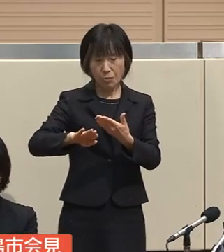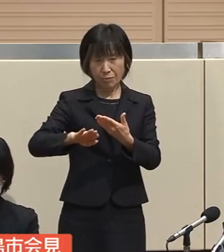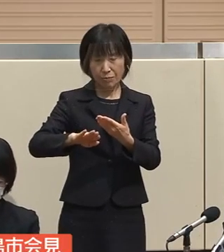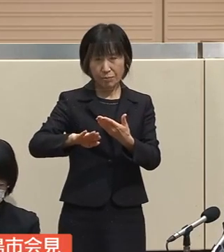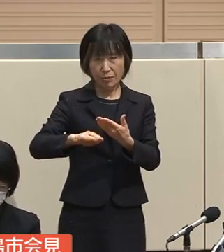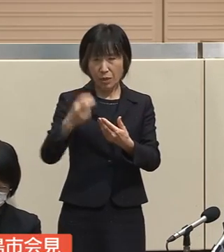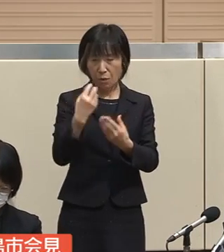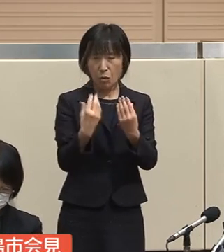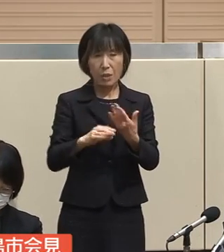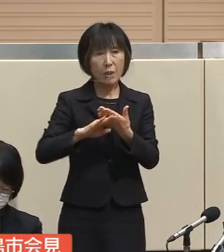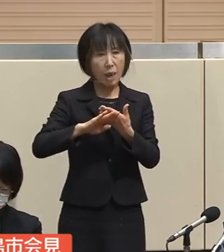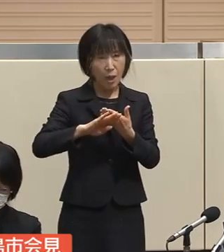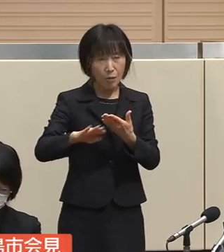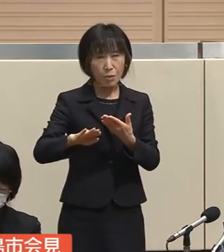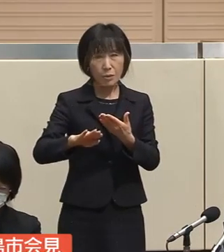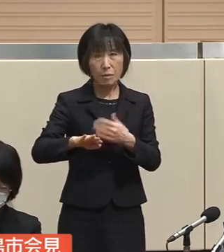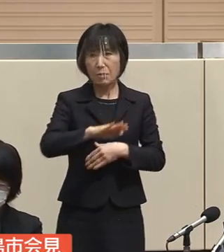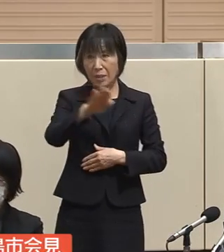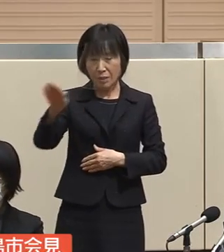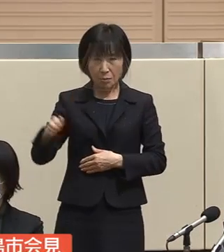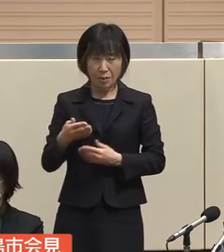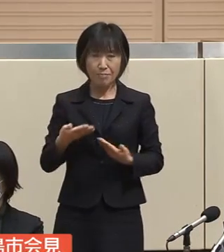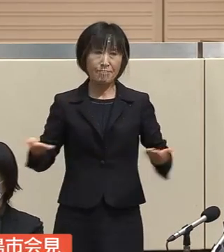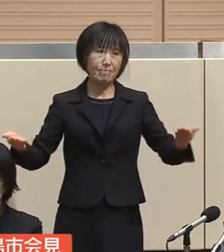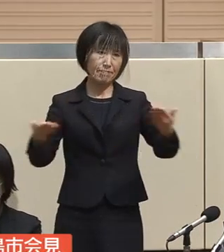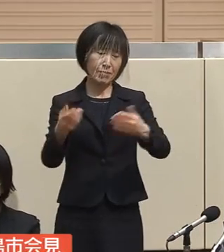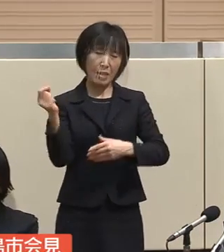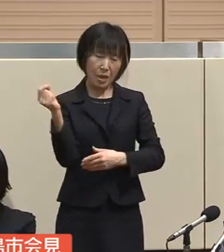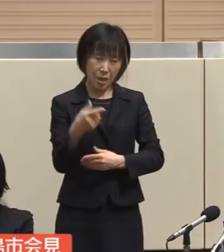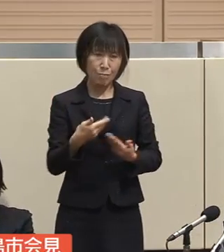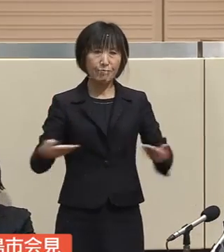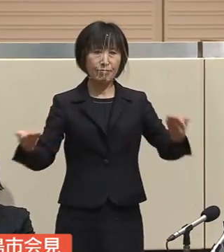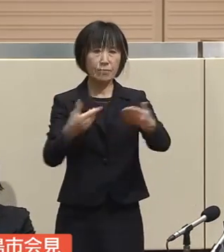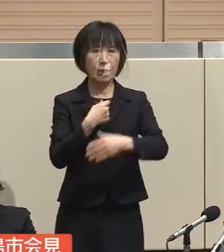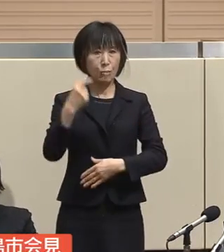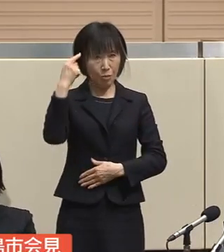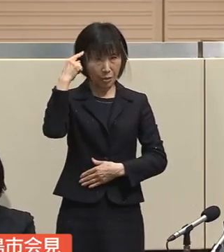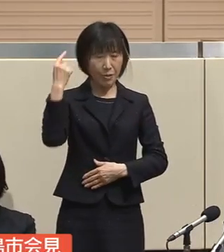最終確認しまして、またプレスリリースをですね、できるだけ早いうちにさせていただきたいと考えております。